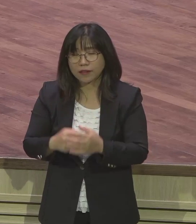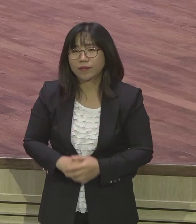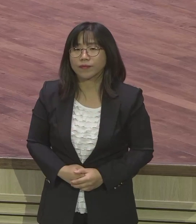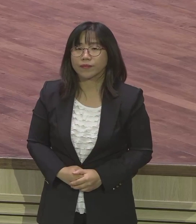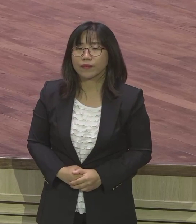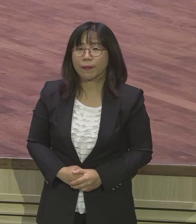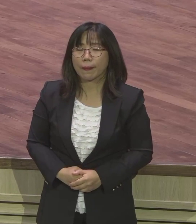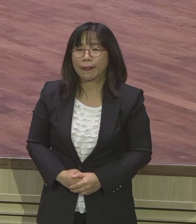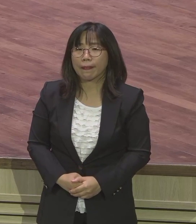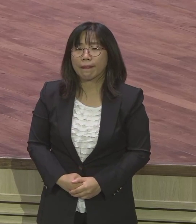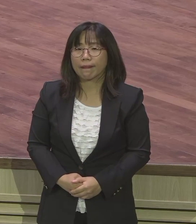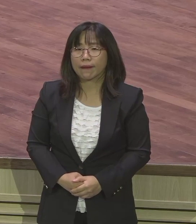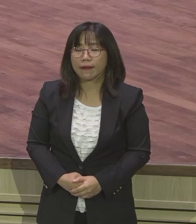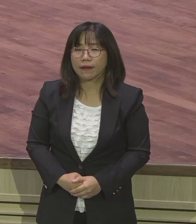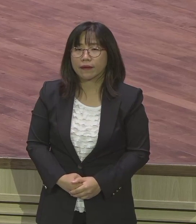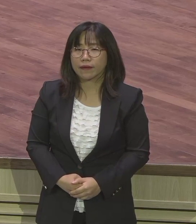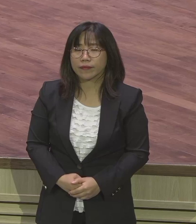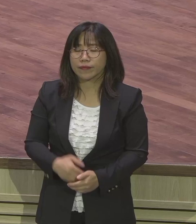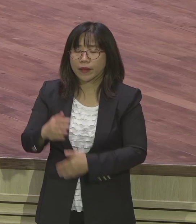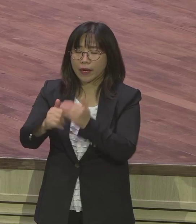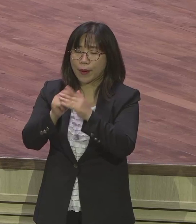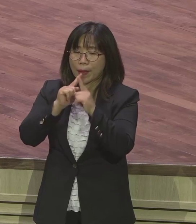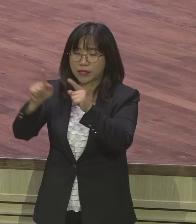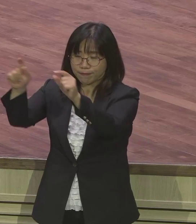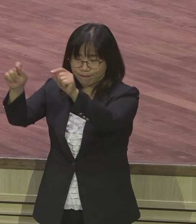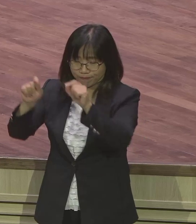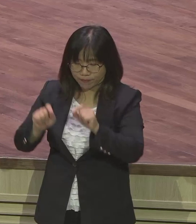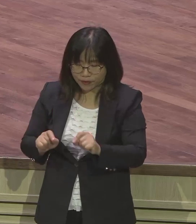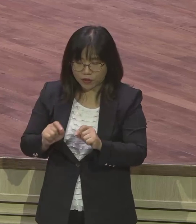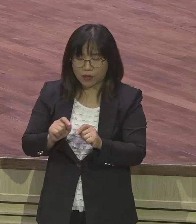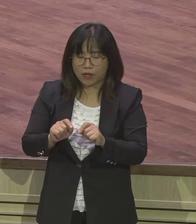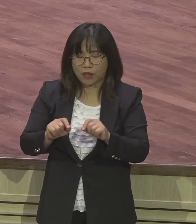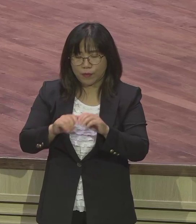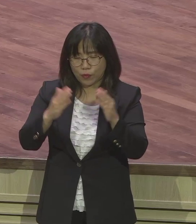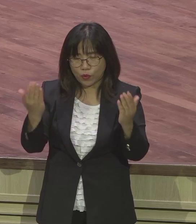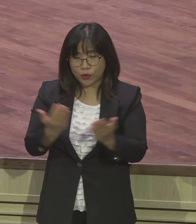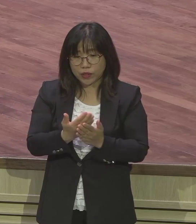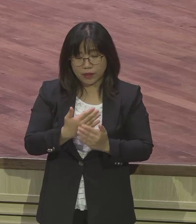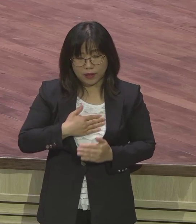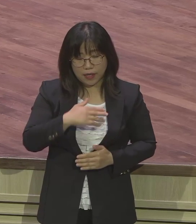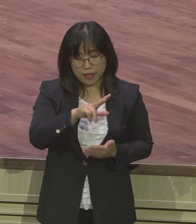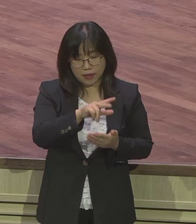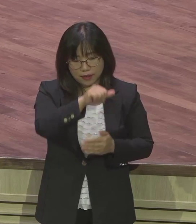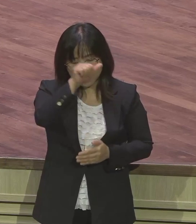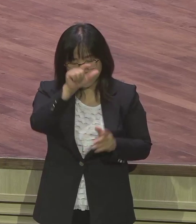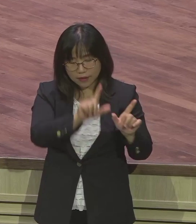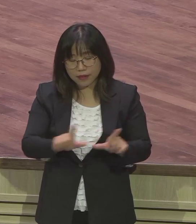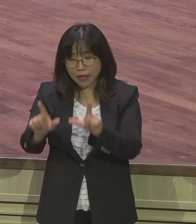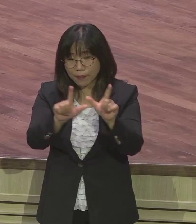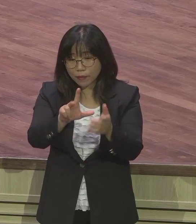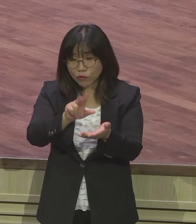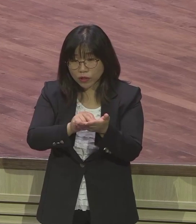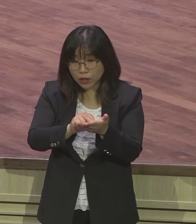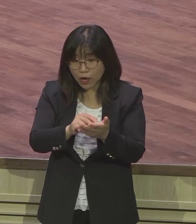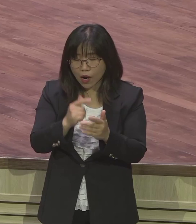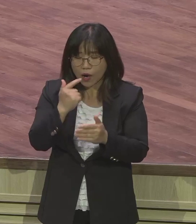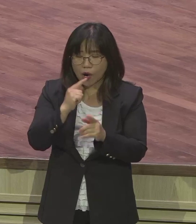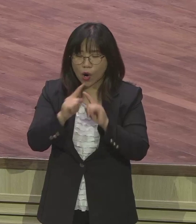이 말씀을 통해서요 인생의 다양한 문제를 은약적 눈으로 바라봐야 돼요 해석해야 돼요